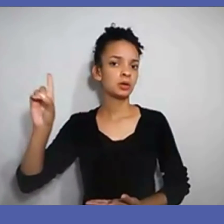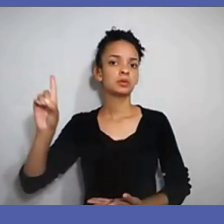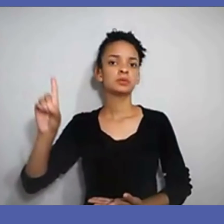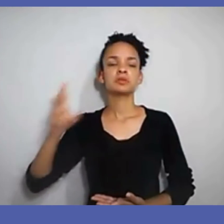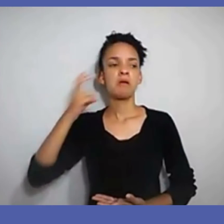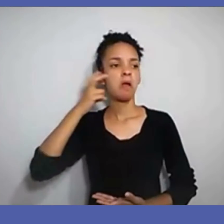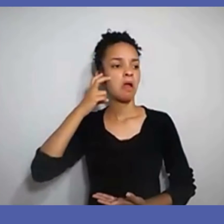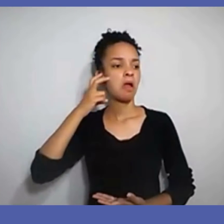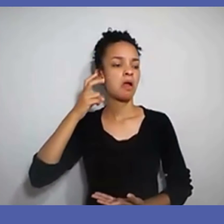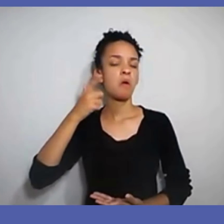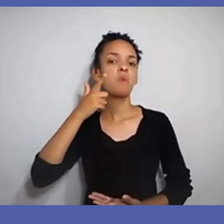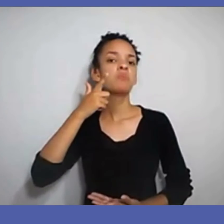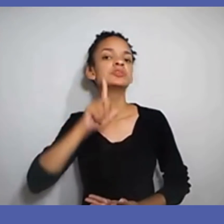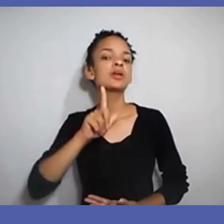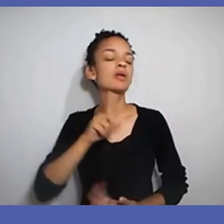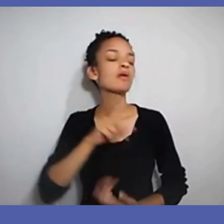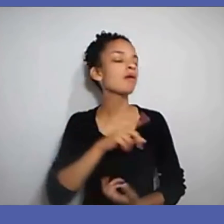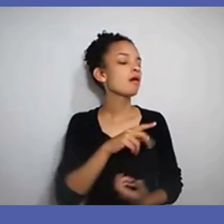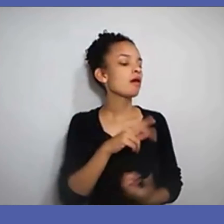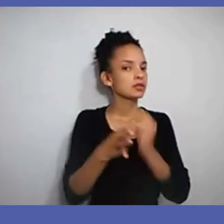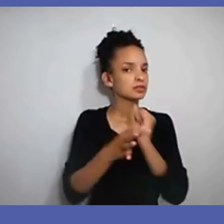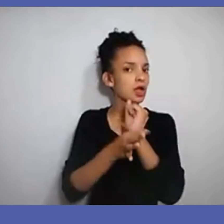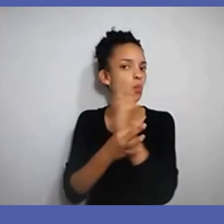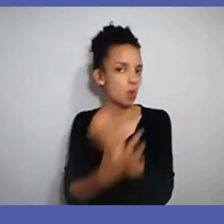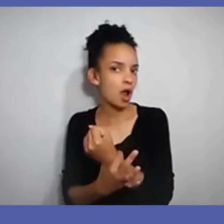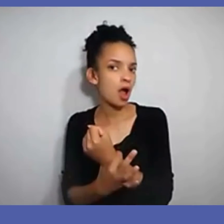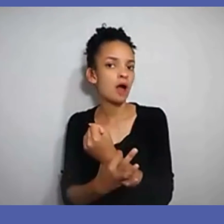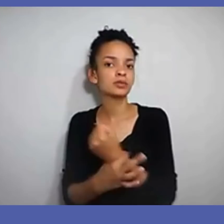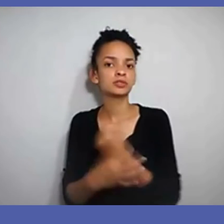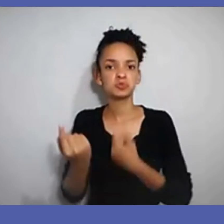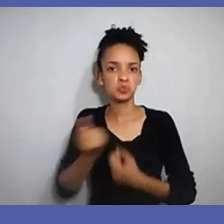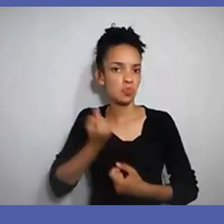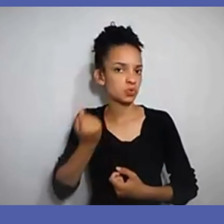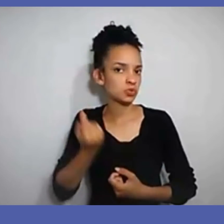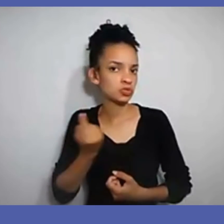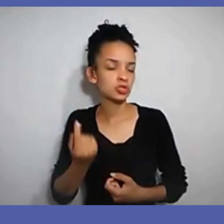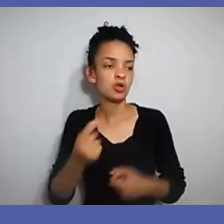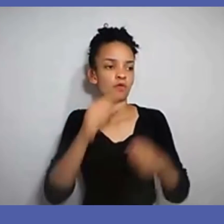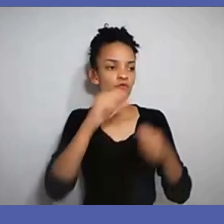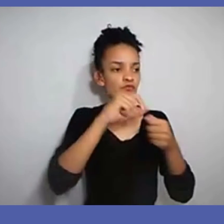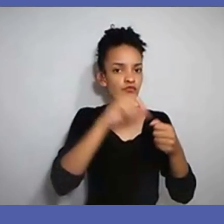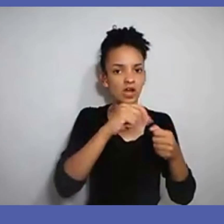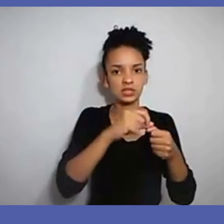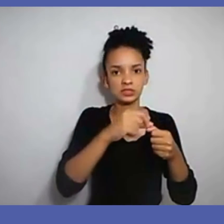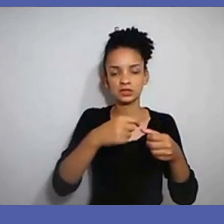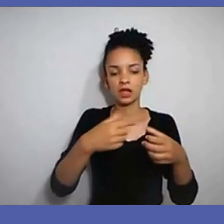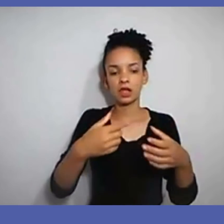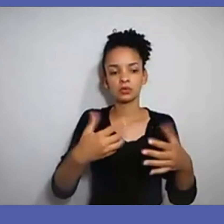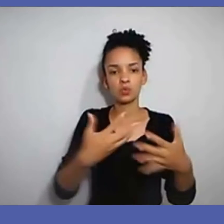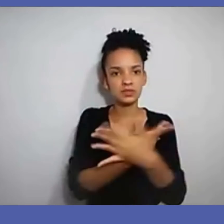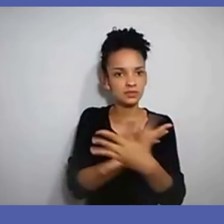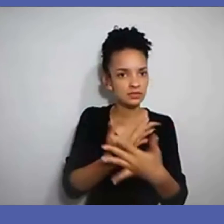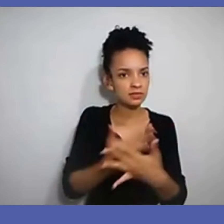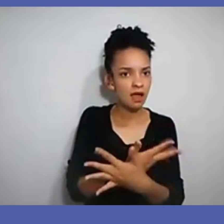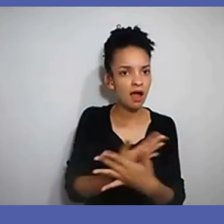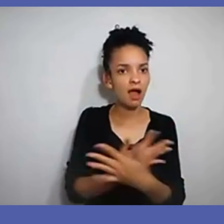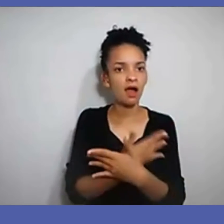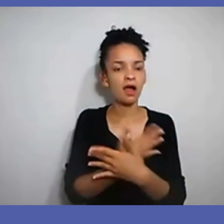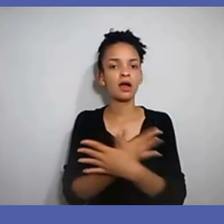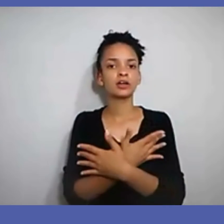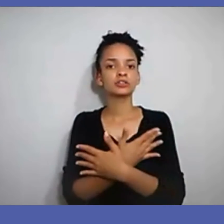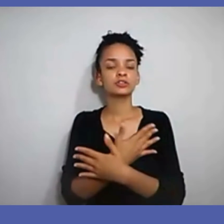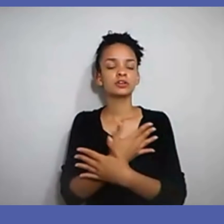cuidar da sua segurança, formando cidades para proteção, o homem capaz de criar,